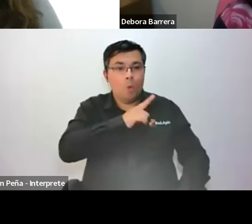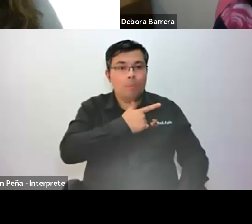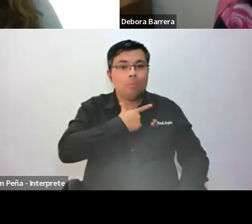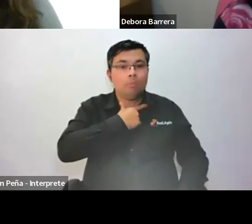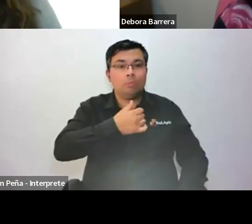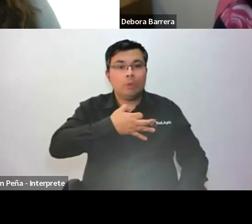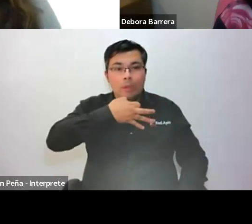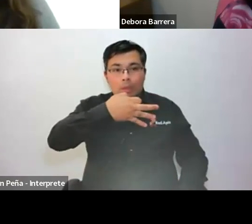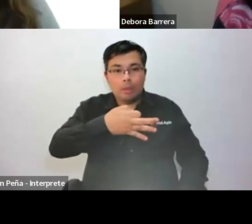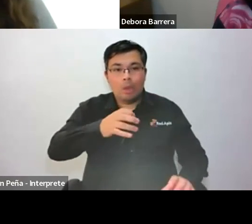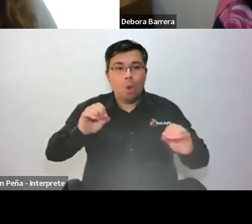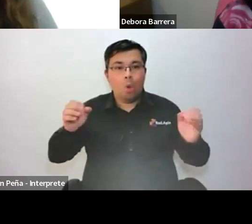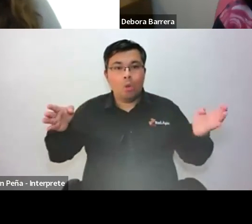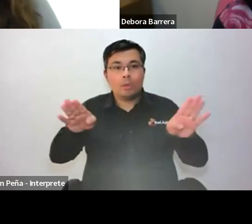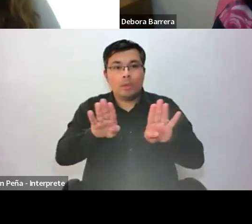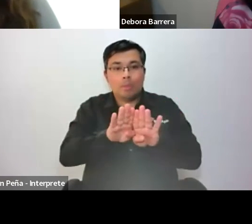no, cerramos.